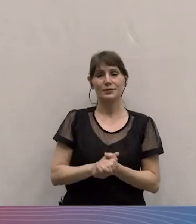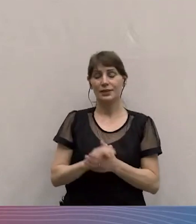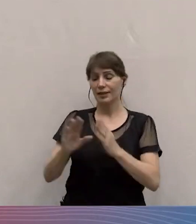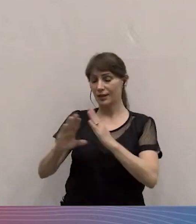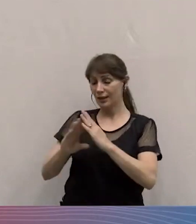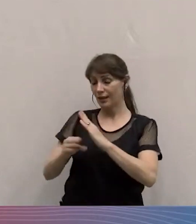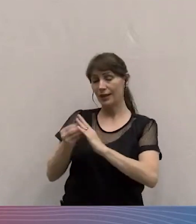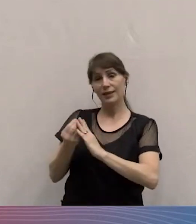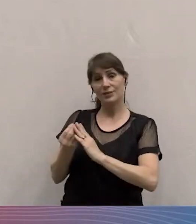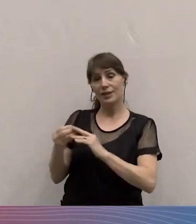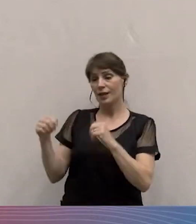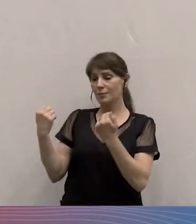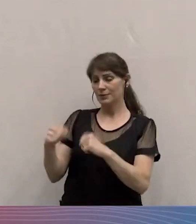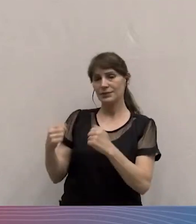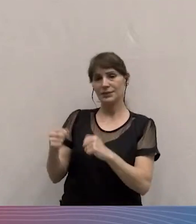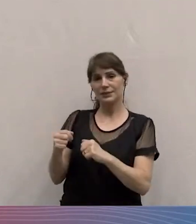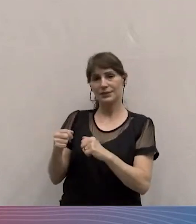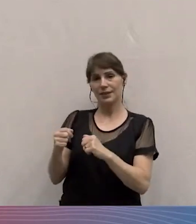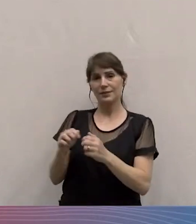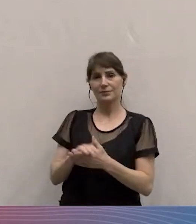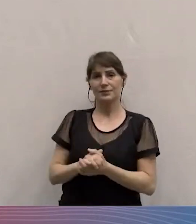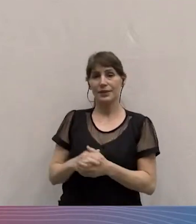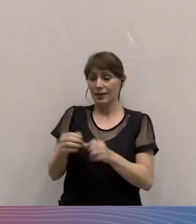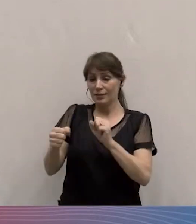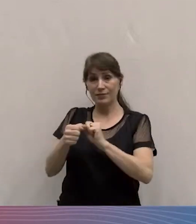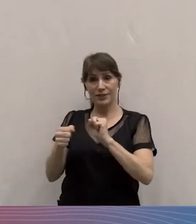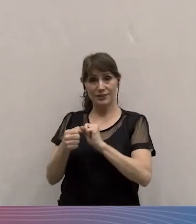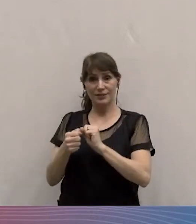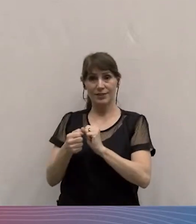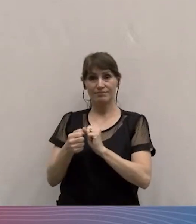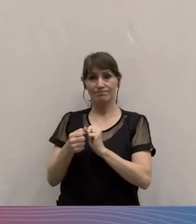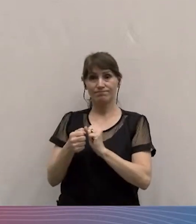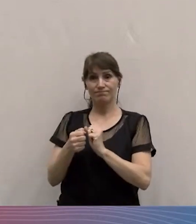A igreja precisa cumprir a tarefa de